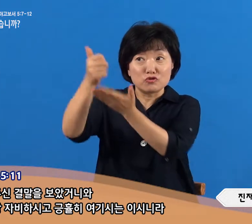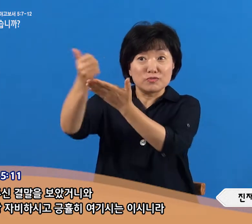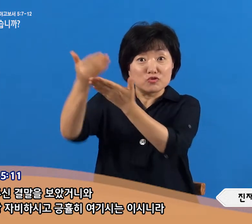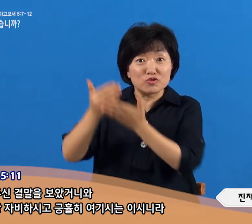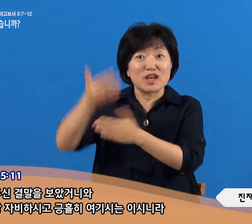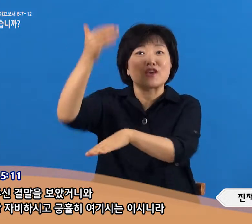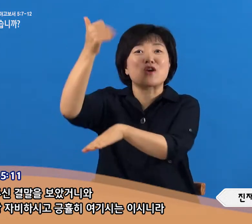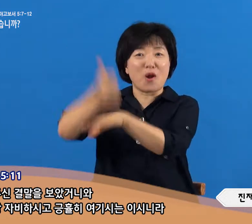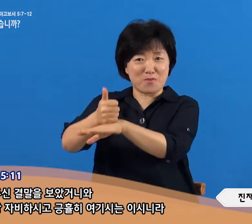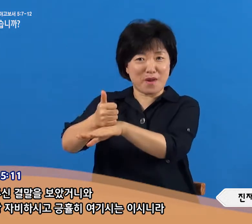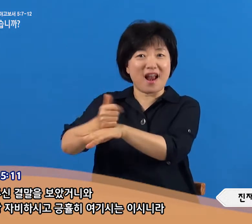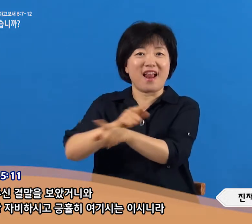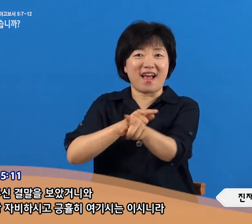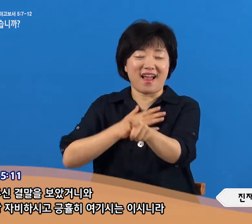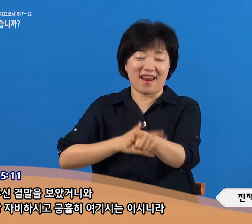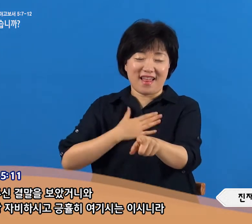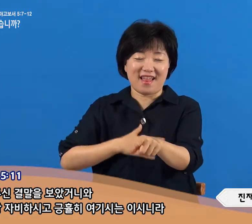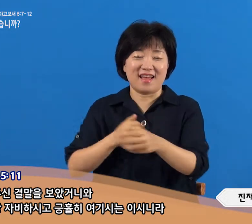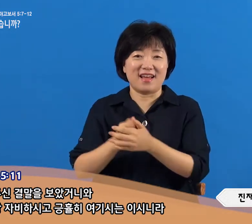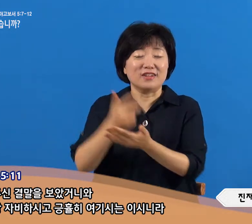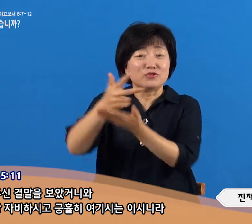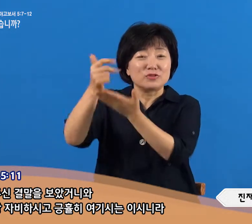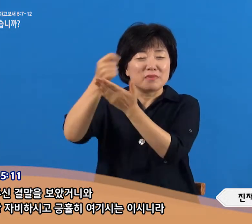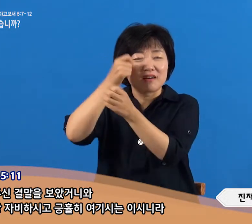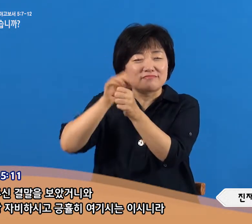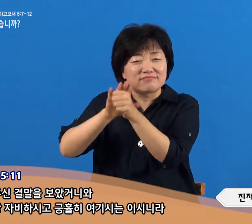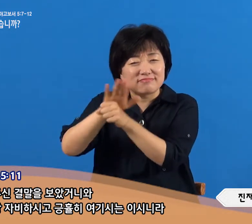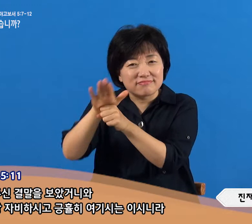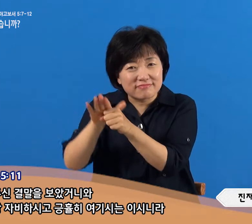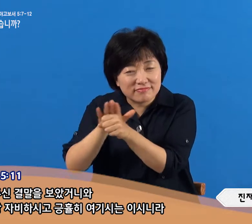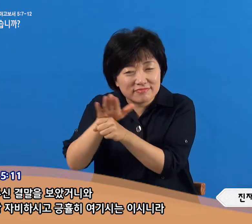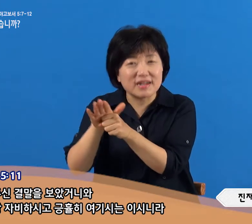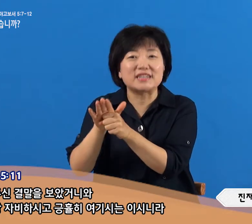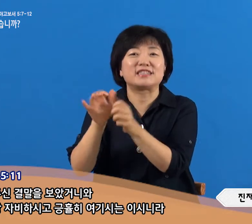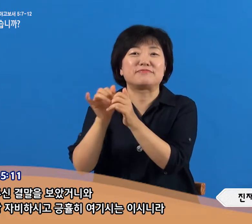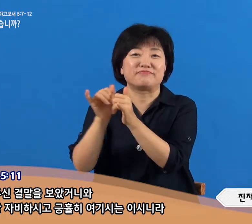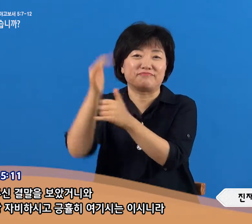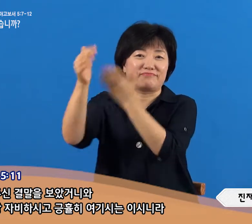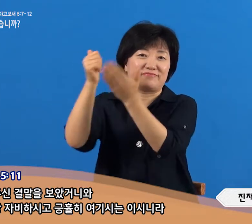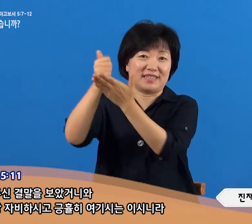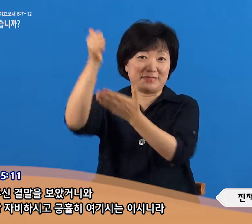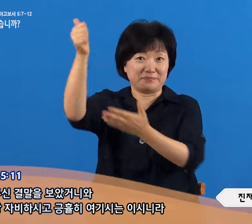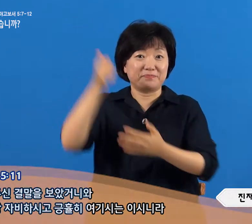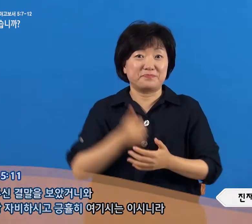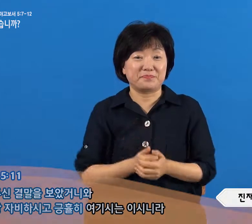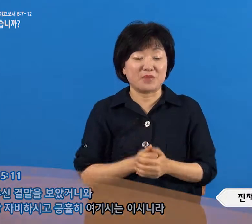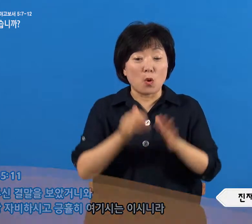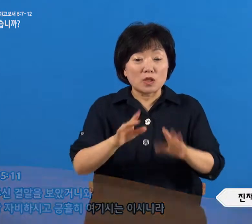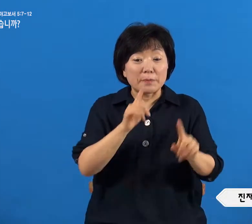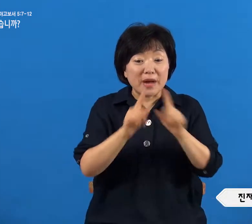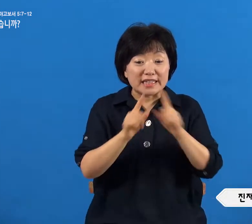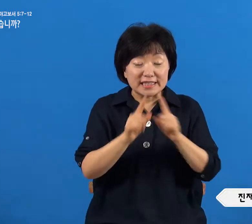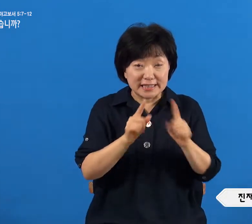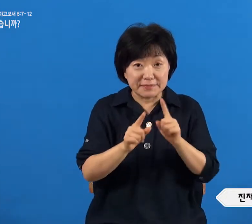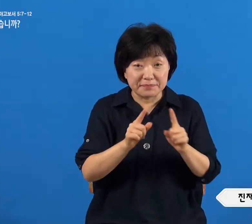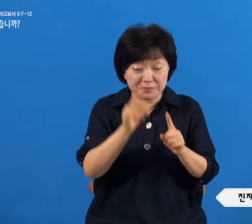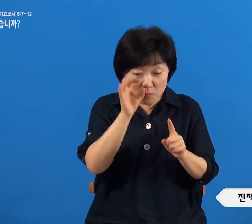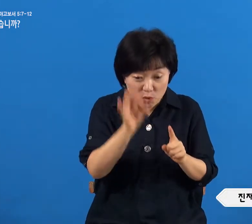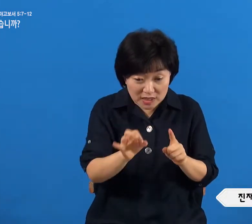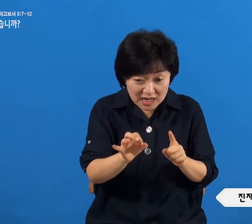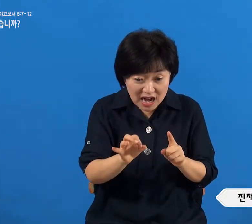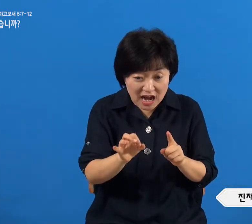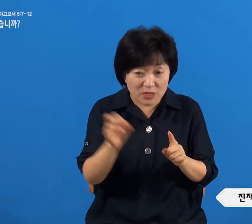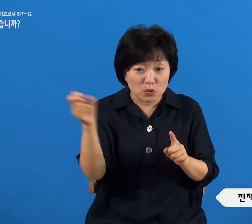보았거니와 주는 가장 자비하시며 긍휼히 여기시는 이시니라. 오늘 말씀을 보니까 또